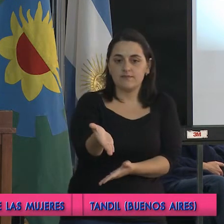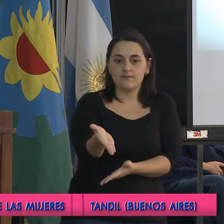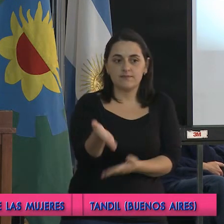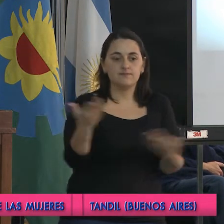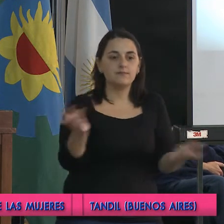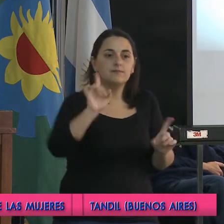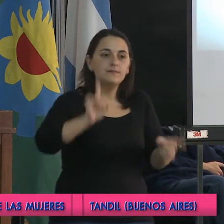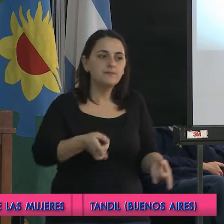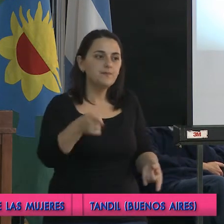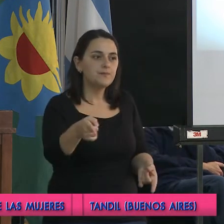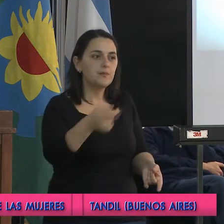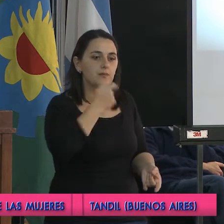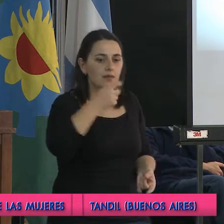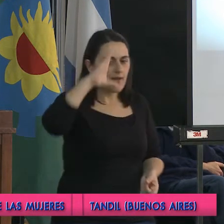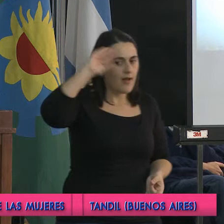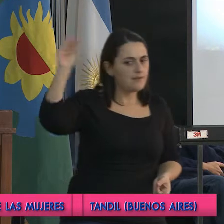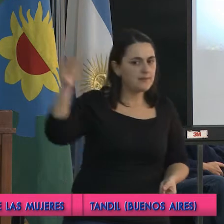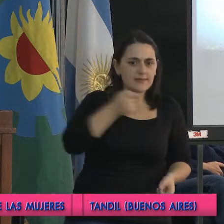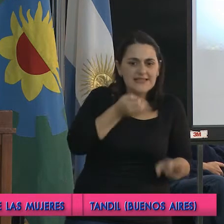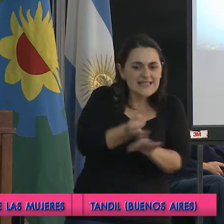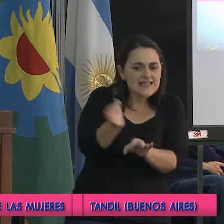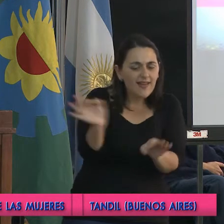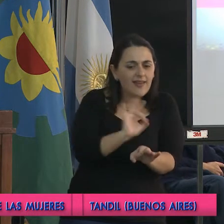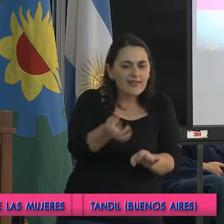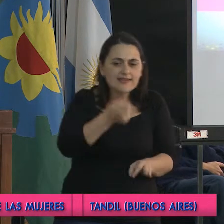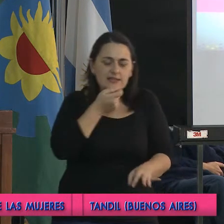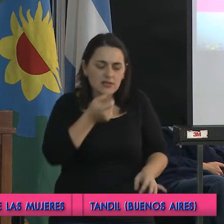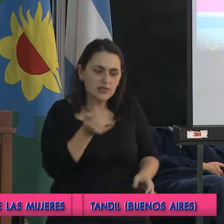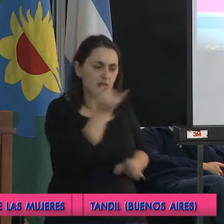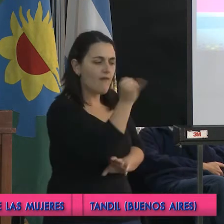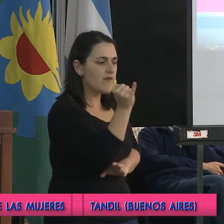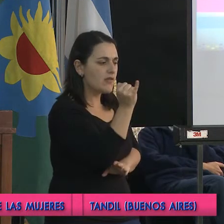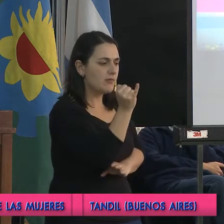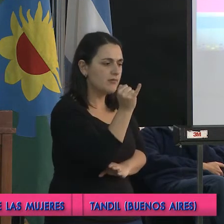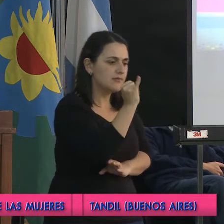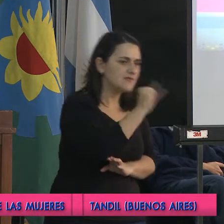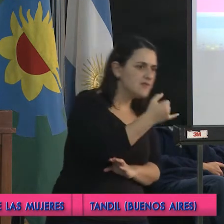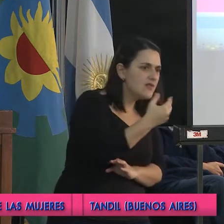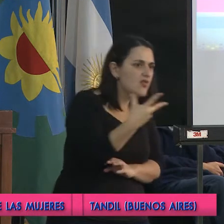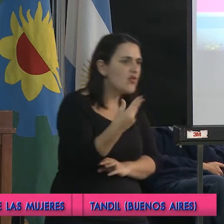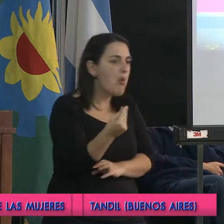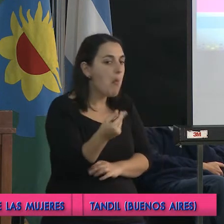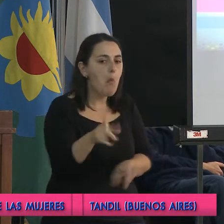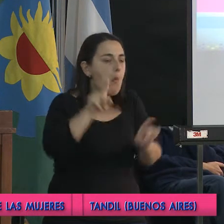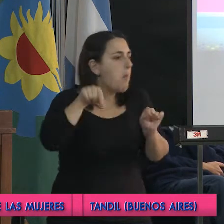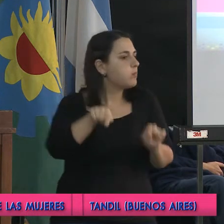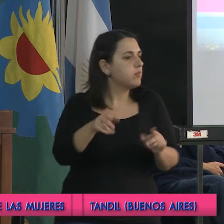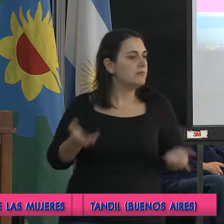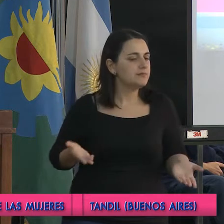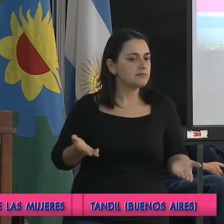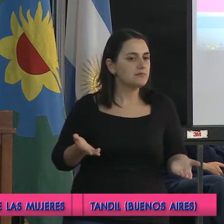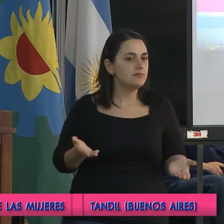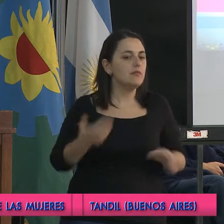tampoco la adecuada capacitación para decidir qué hacer y qué no hacer en casos similares. Después